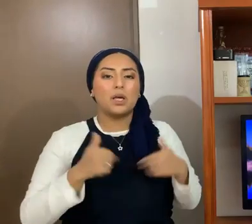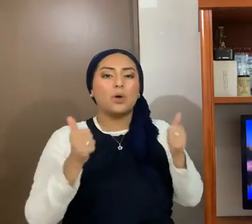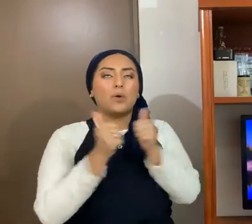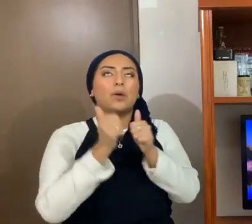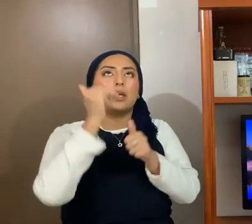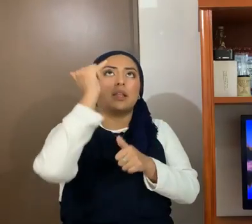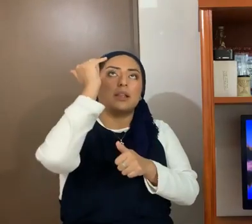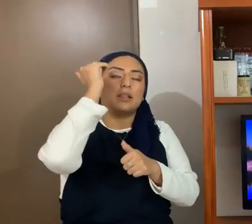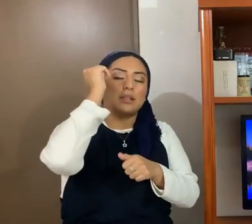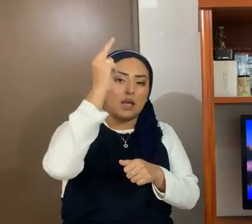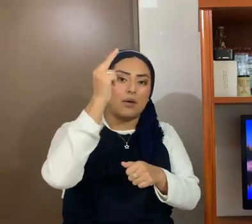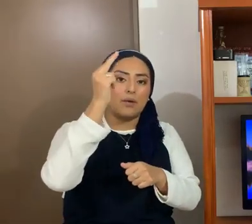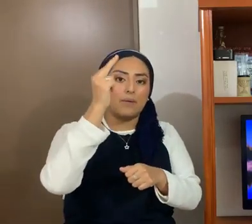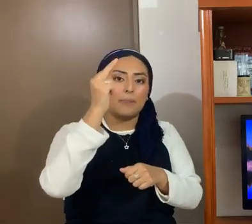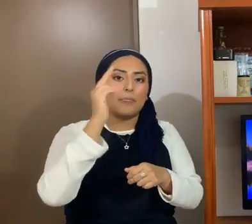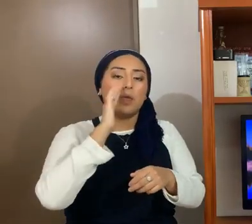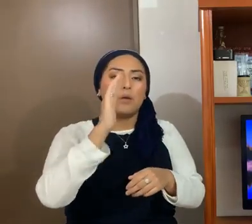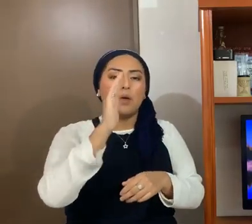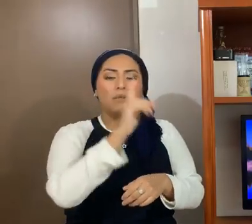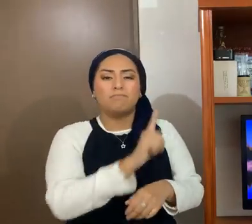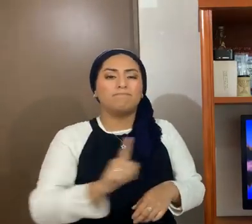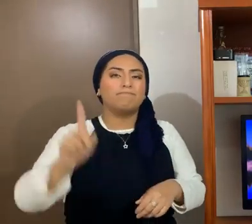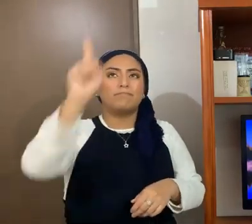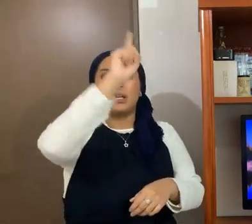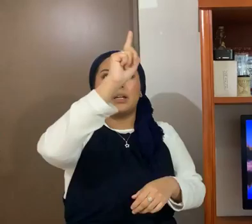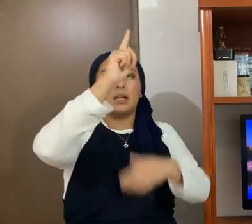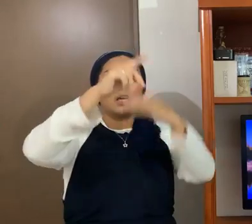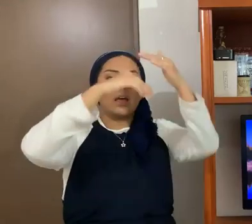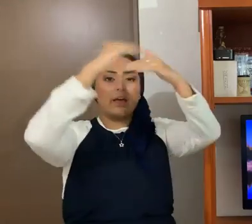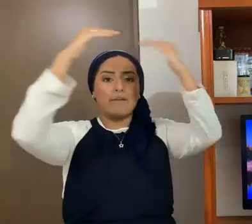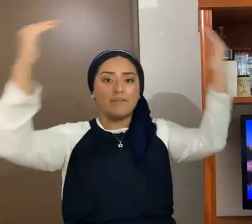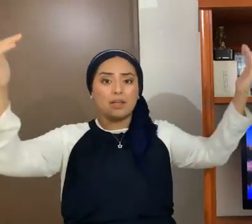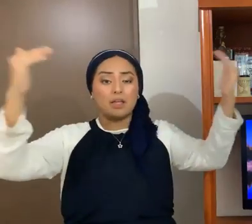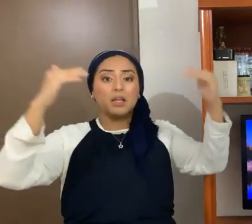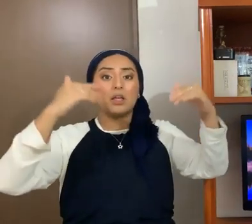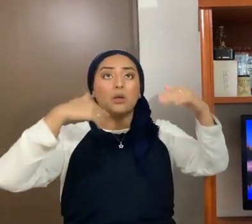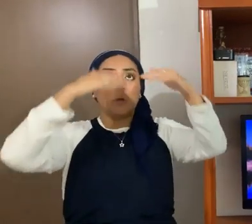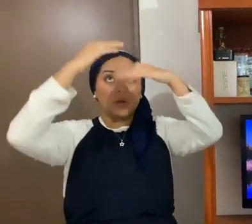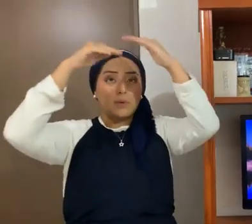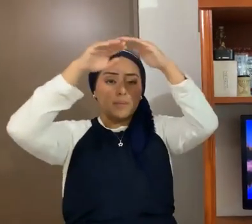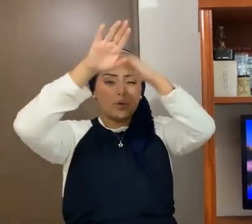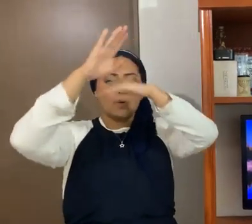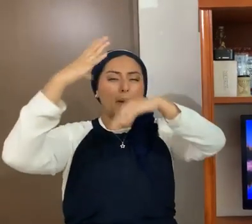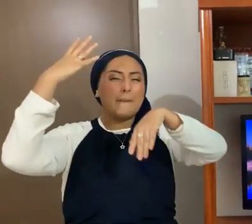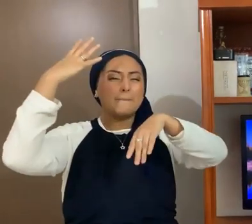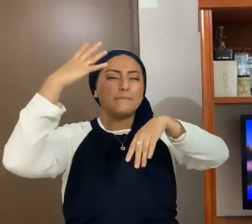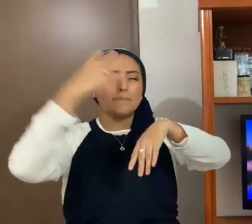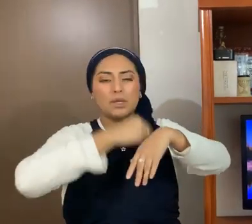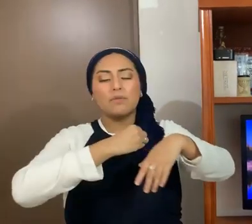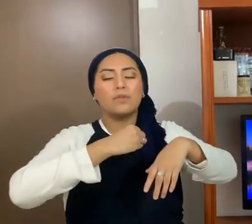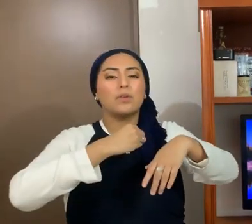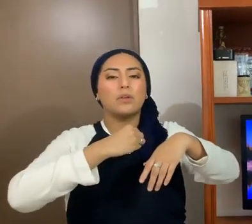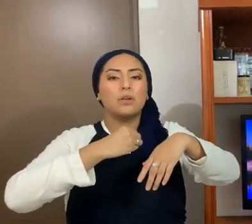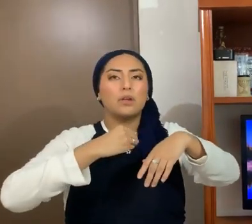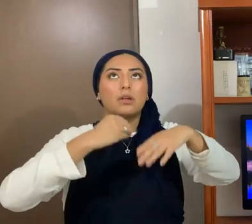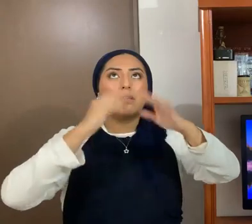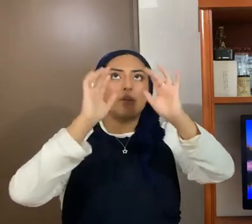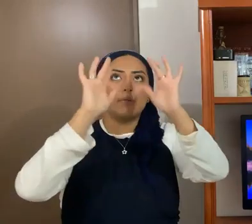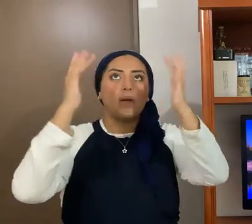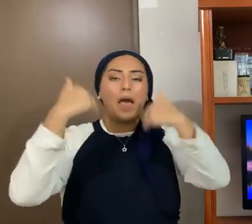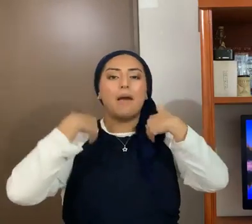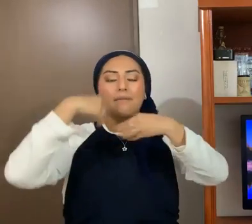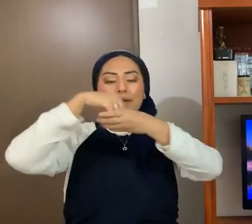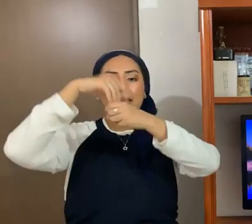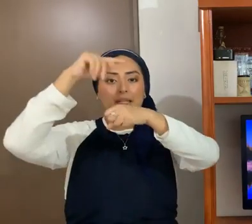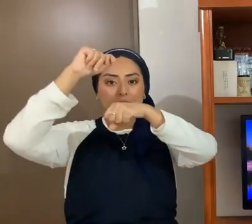Yahweh y yo te haré subir sobre las alturas de la tierra. Nos dará acceso a esto tan hermoso, a los tesoros que están en el